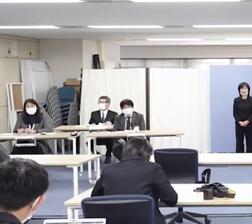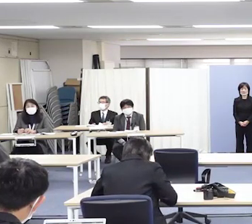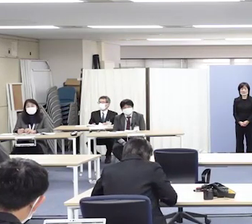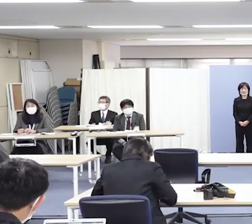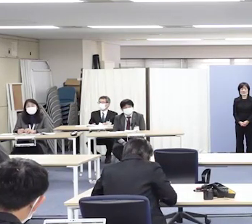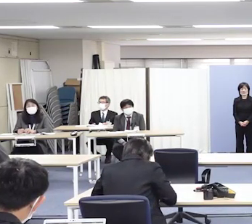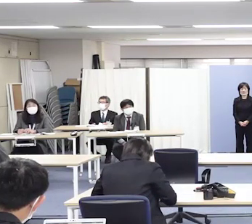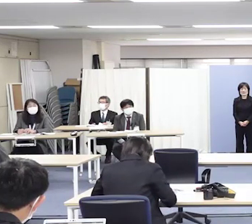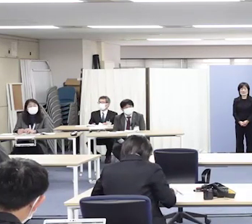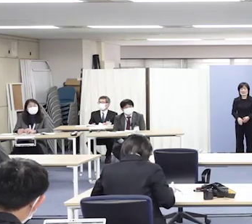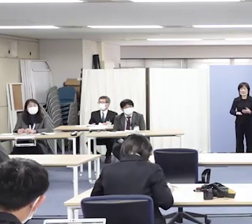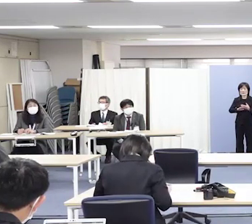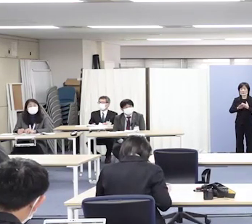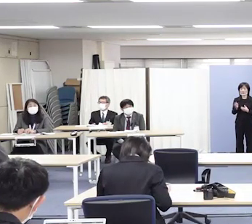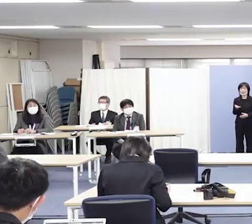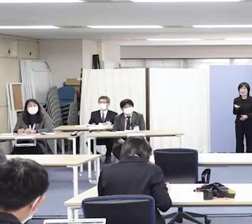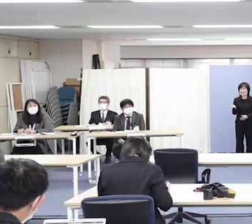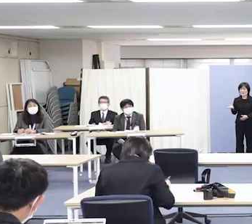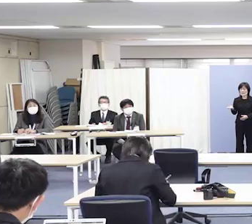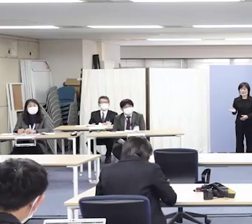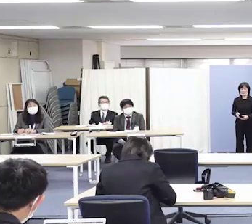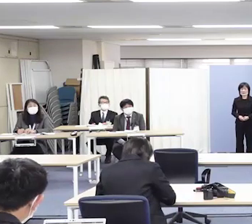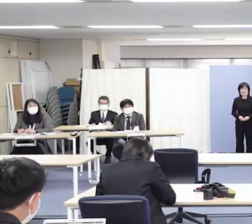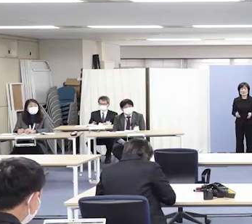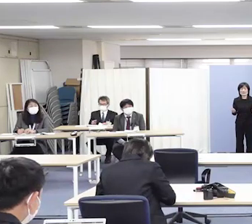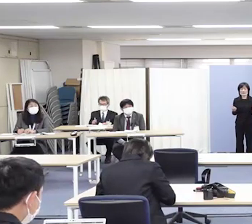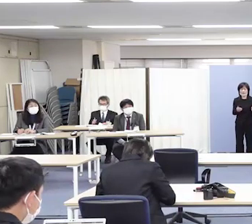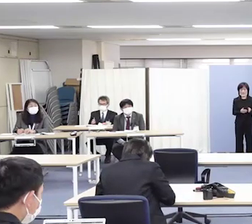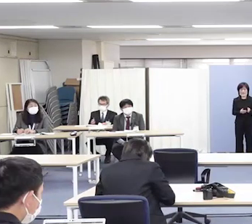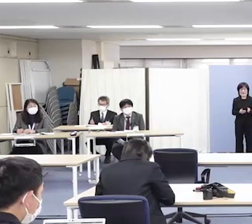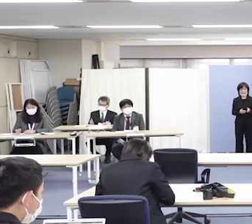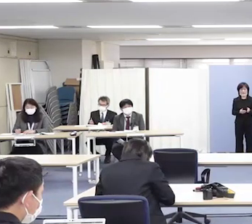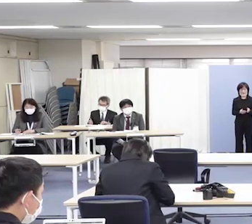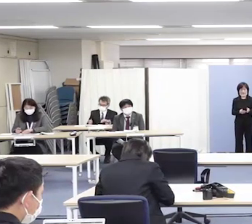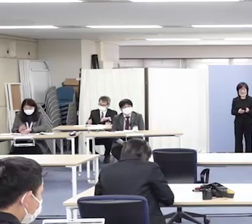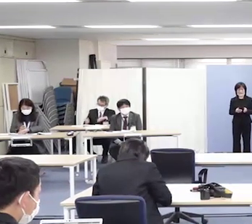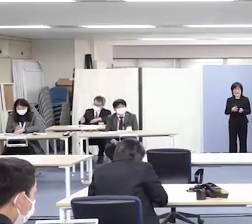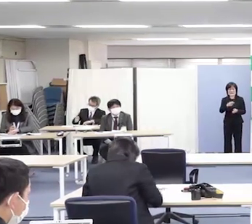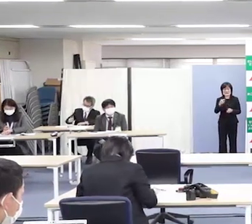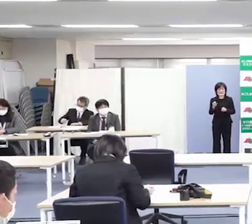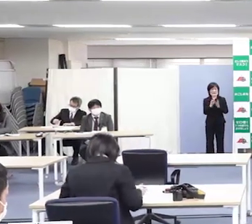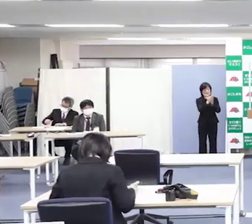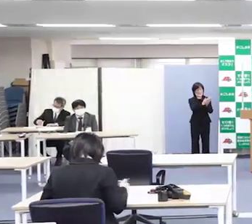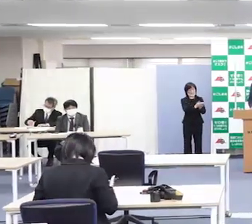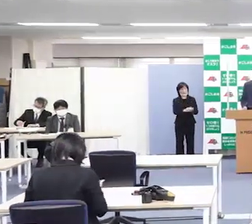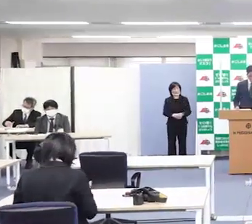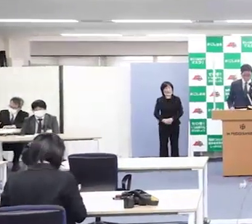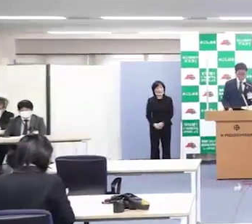はい、他にございませんでしょうか？それでは広報課長にお返しします。